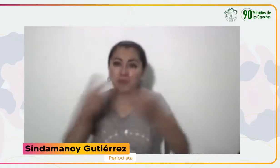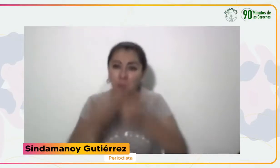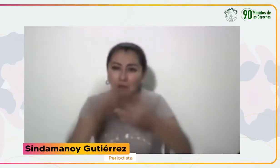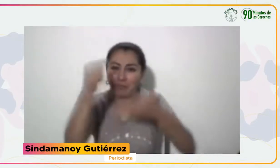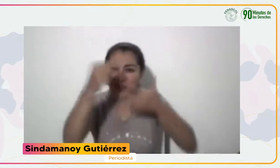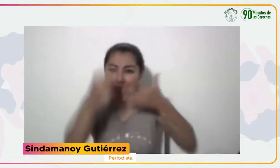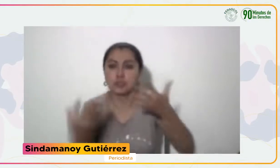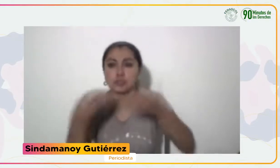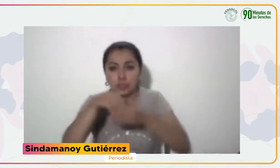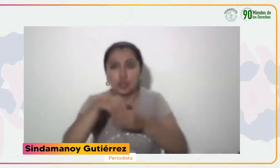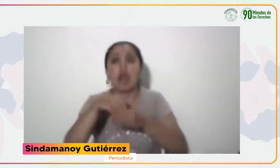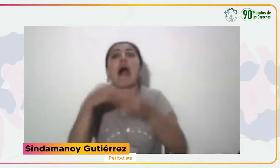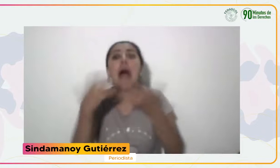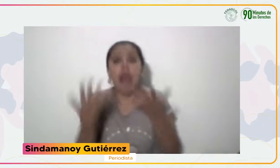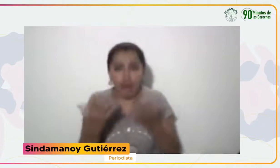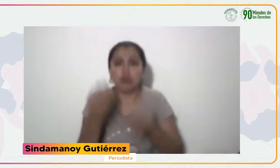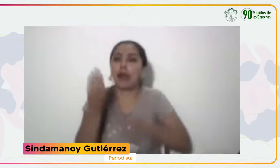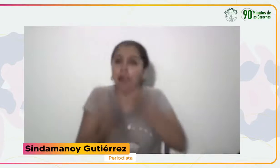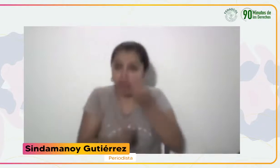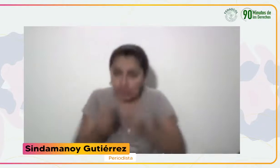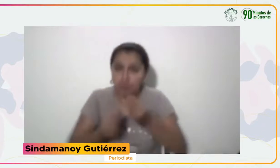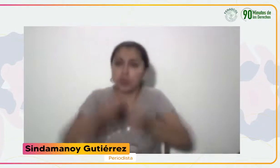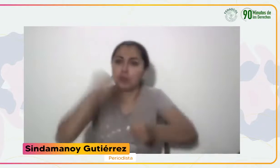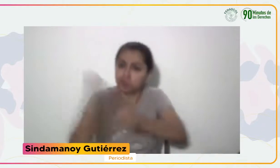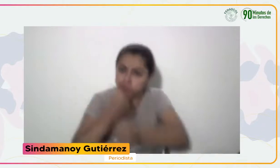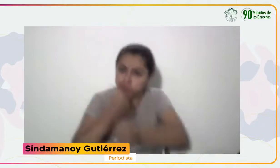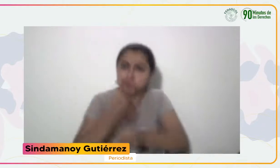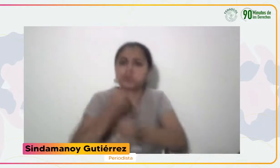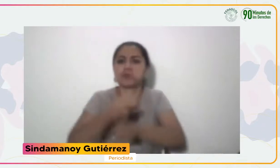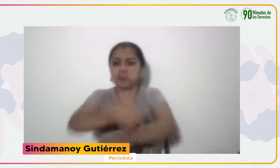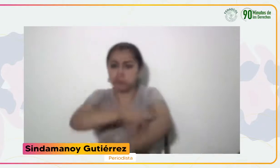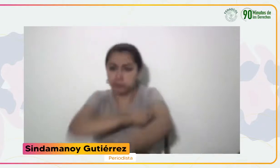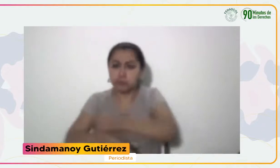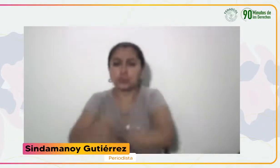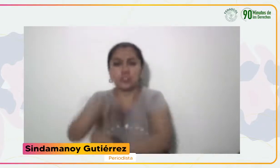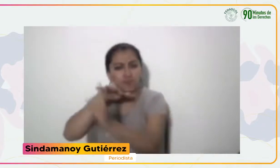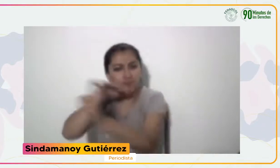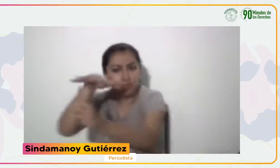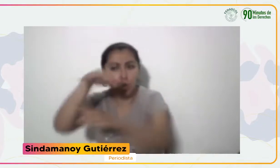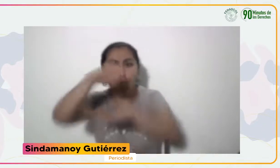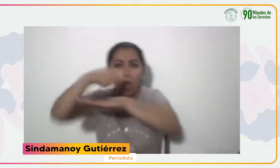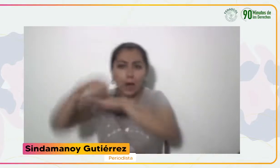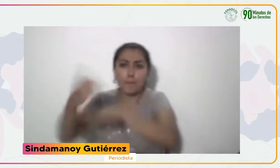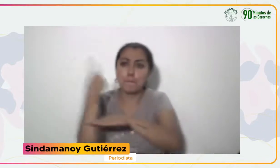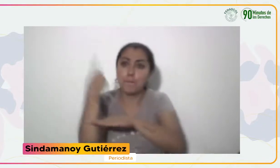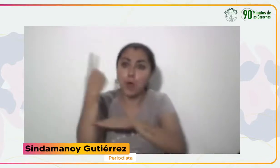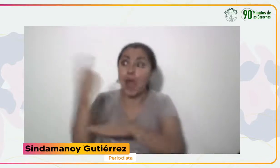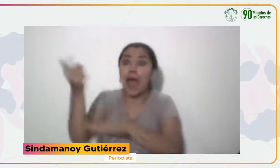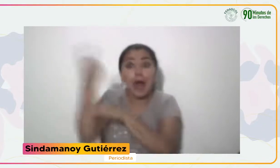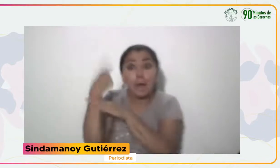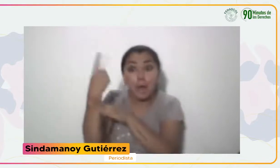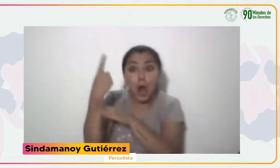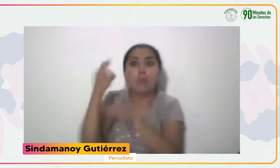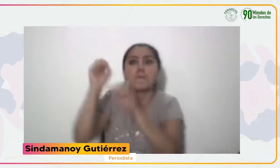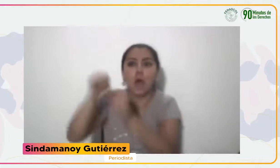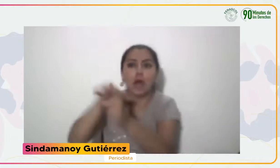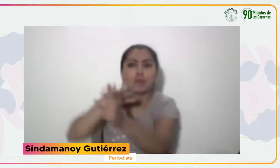que allí hay diferentes enfoques, el tema de empoderar, el tema de hacer incidencia en las